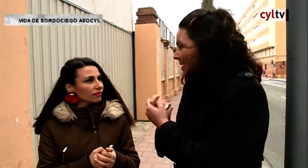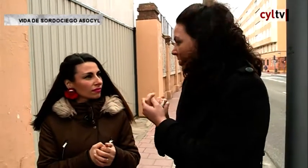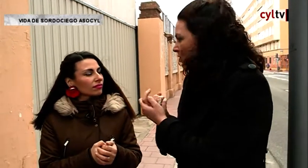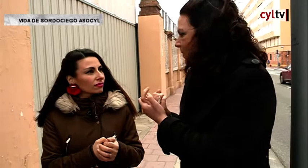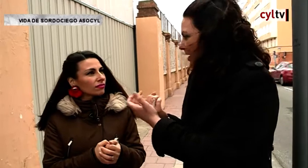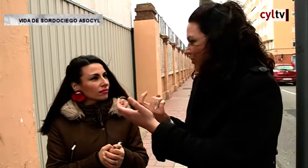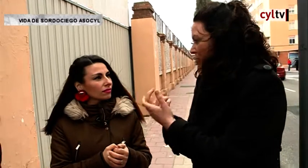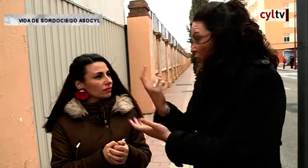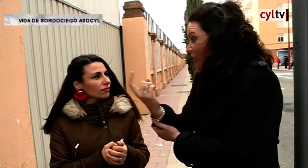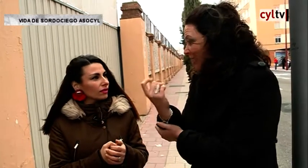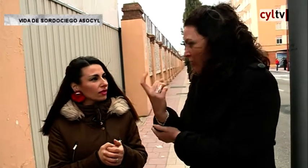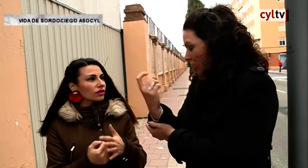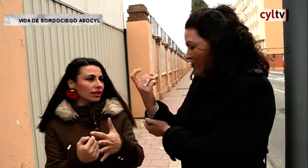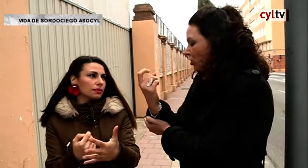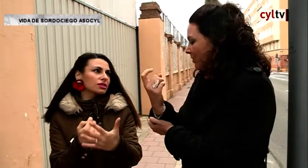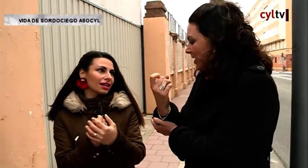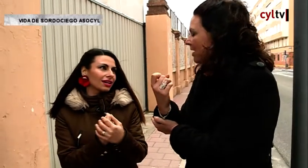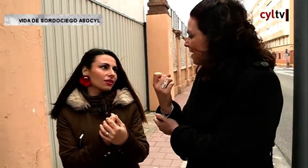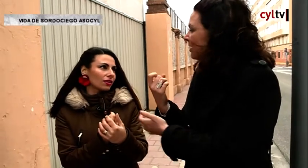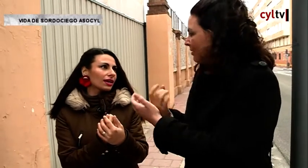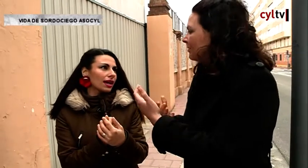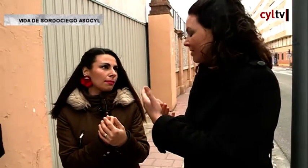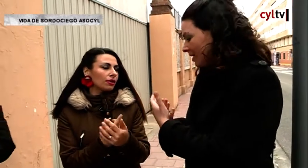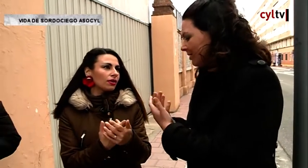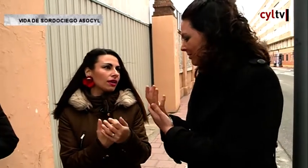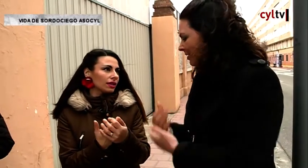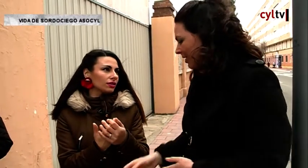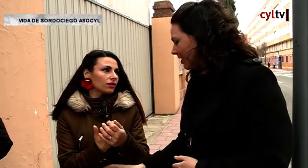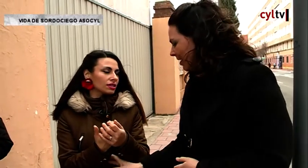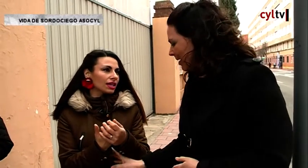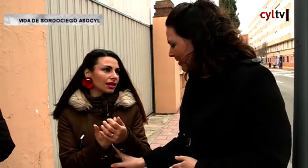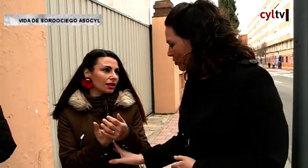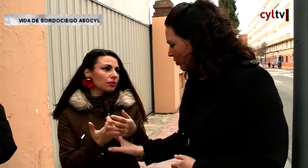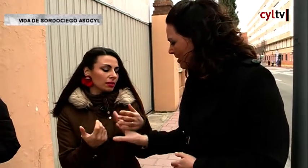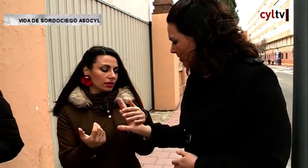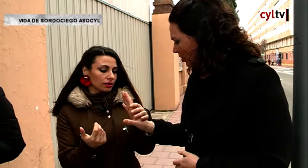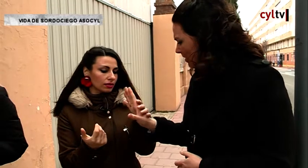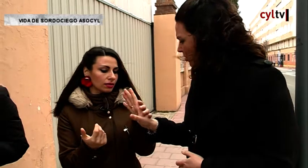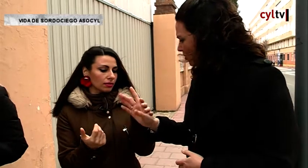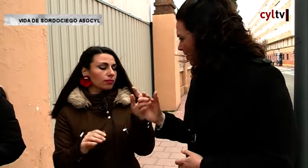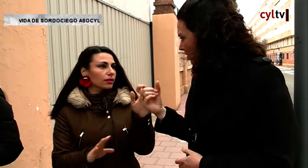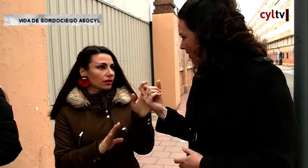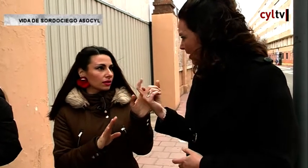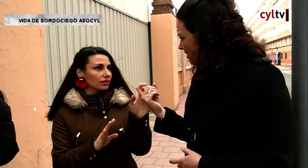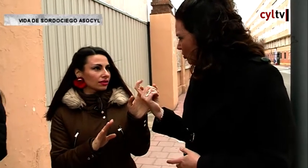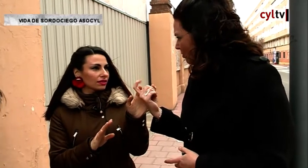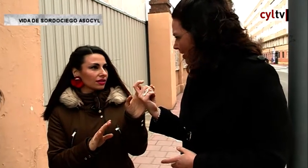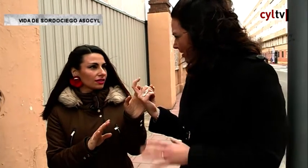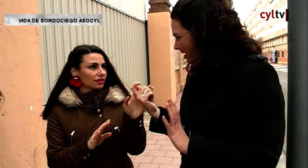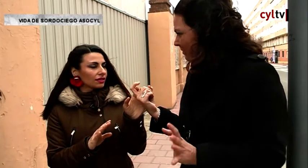mano para, porque no te ve. O sea, tendríamos no te ve, que cogerle la mano, sí, y entonces la mano se coge siempre por debajo, y con hacerle esto, él ya te va a